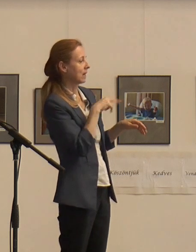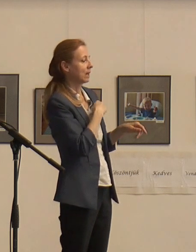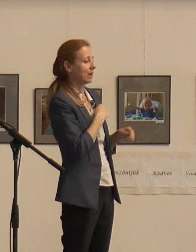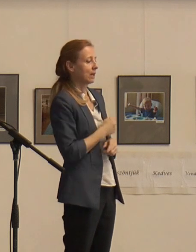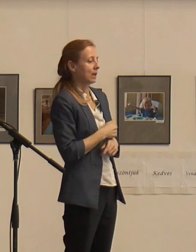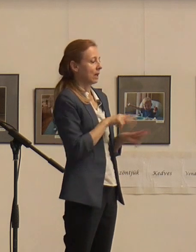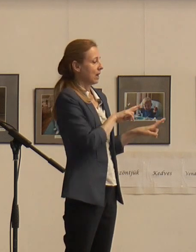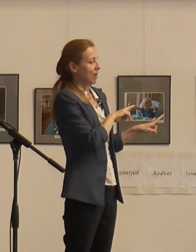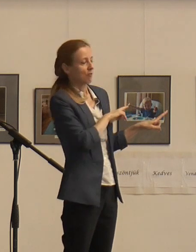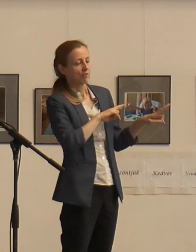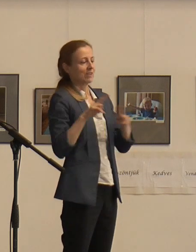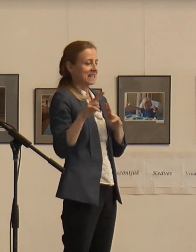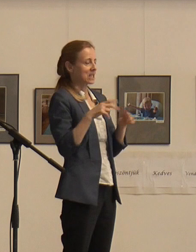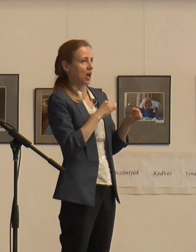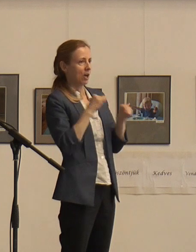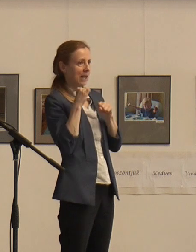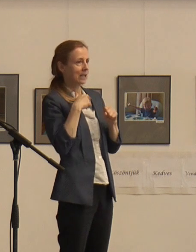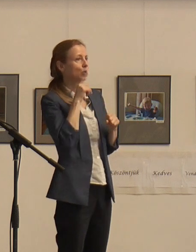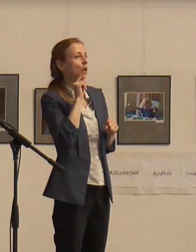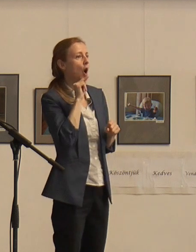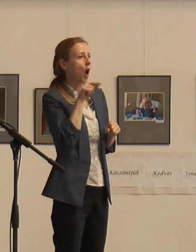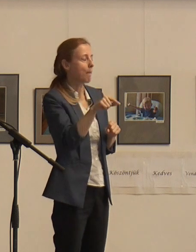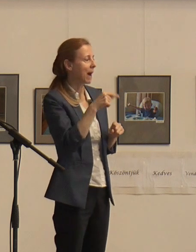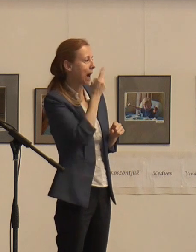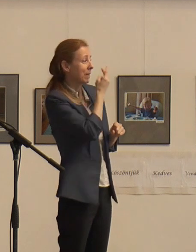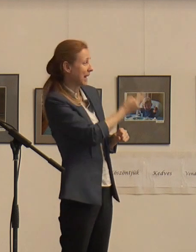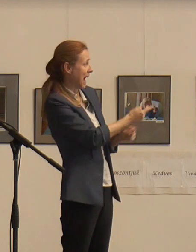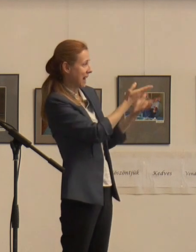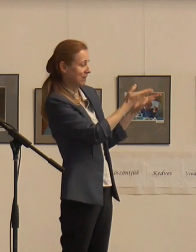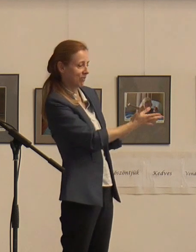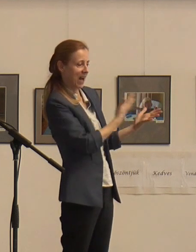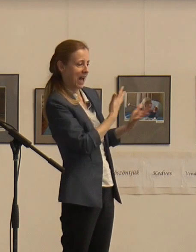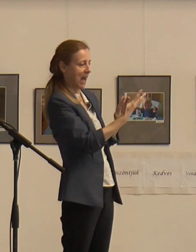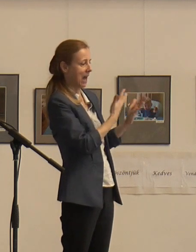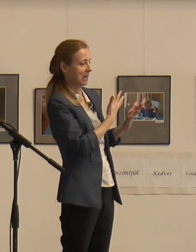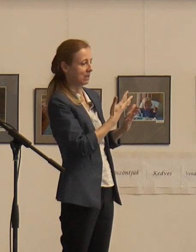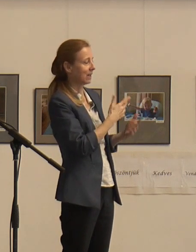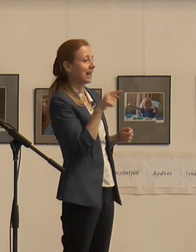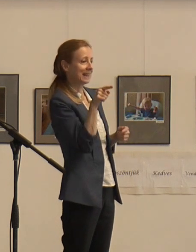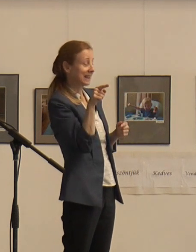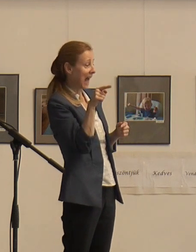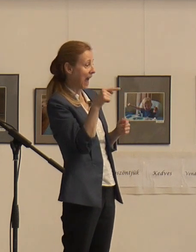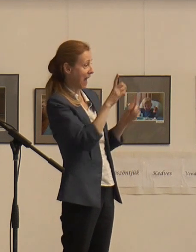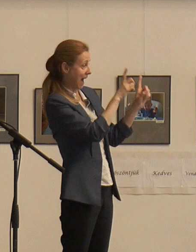visszarántott, mint a pányba, apám a látvány. Te átállott,